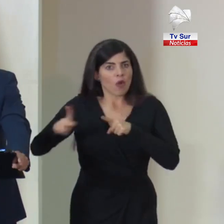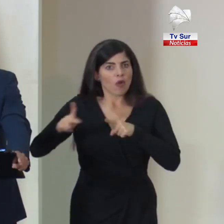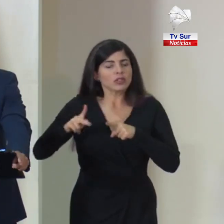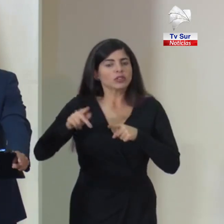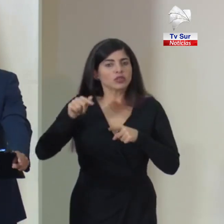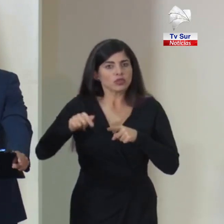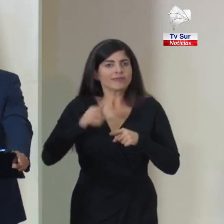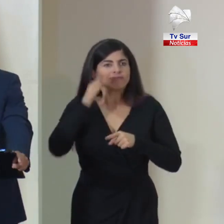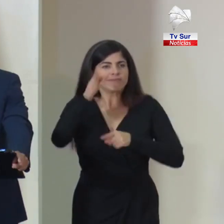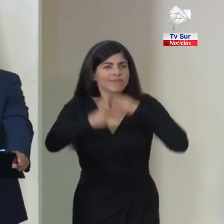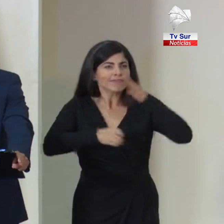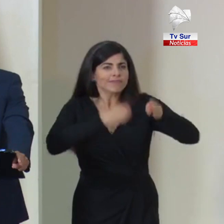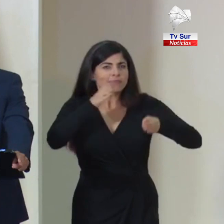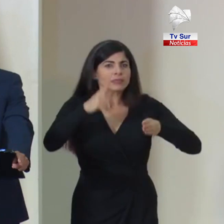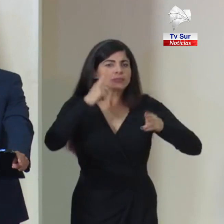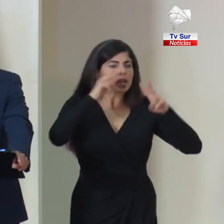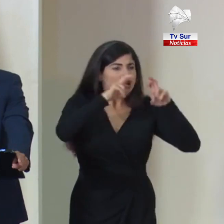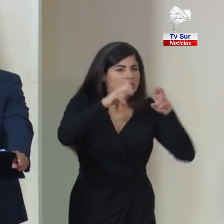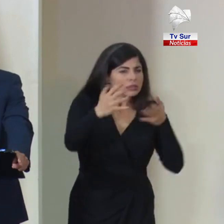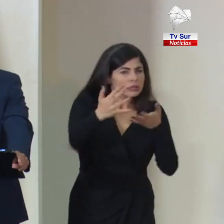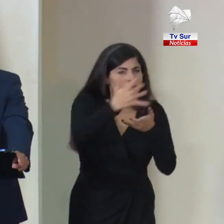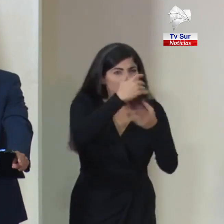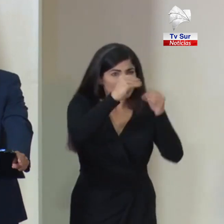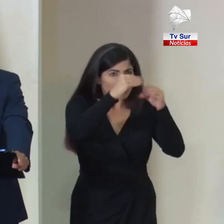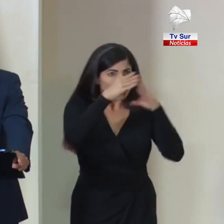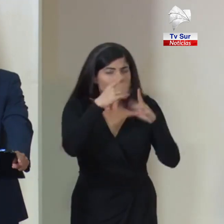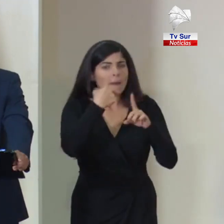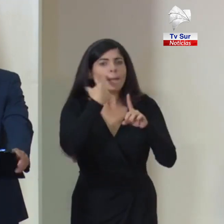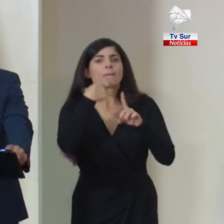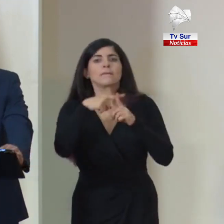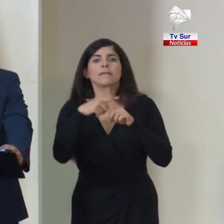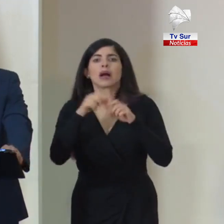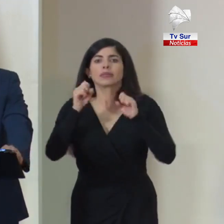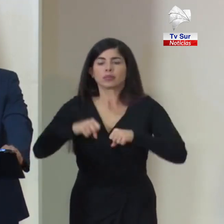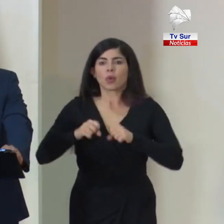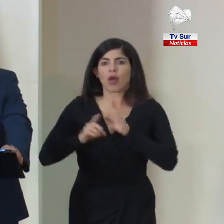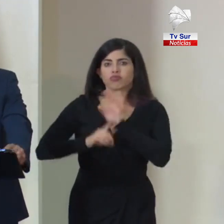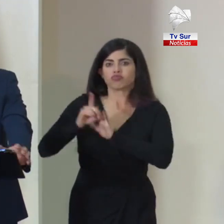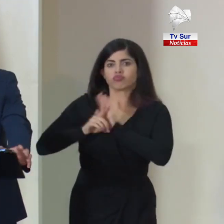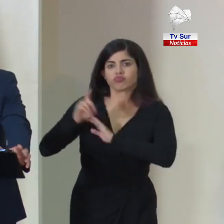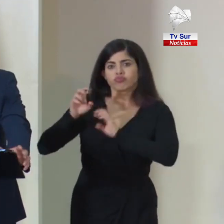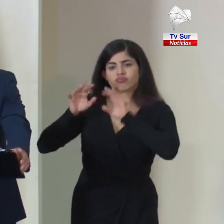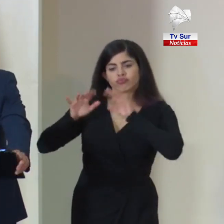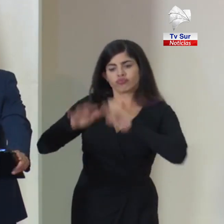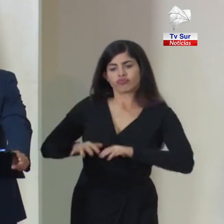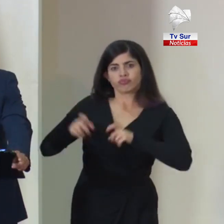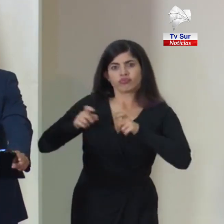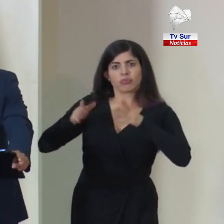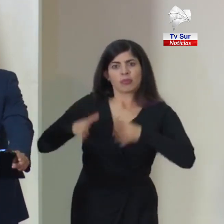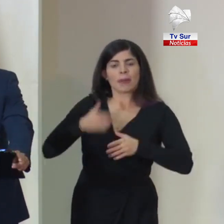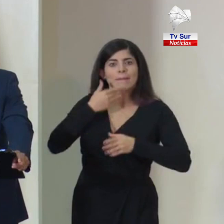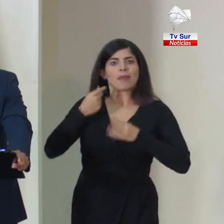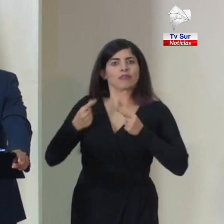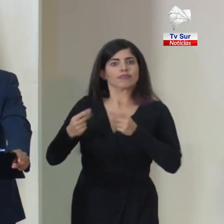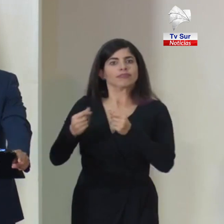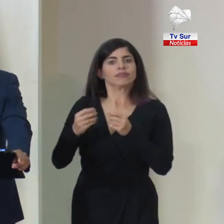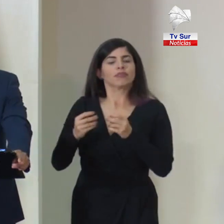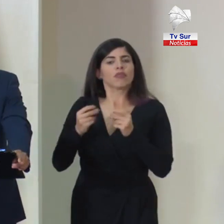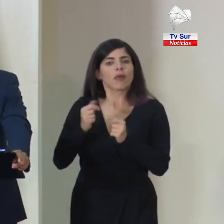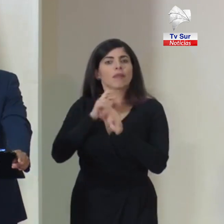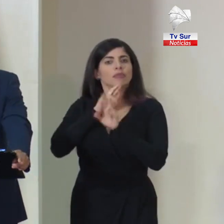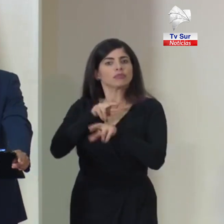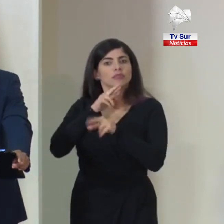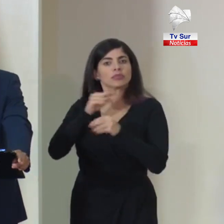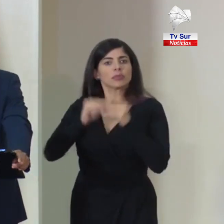en el terreno para hacer el levantamiento de información y el desarrollo de los procesos administrativos de una manera más eficiente, más rápida, que nos